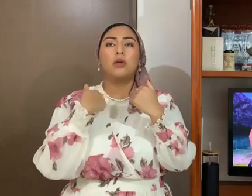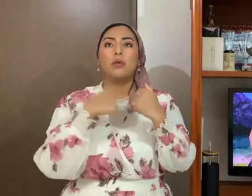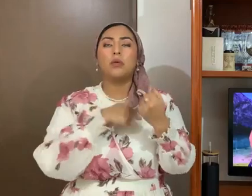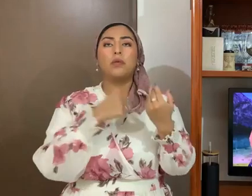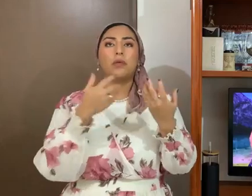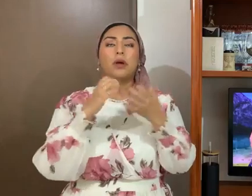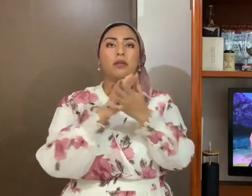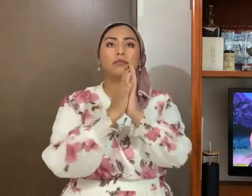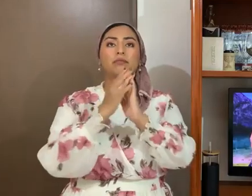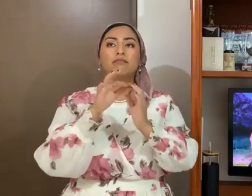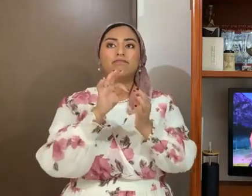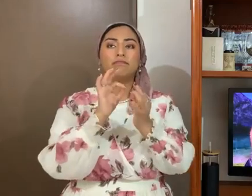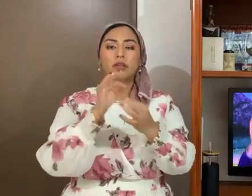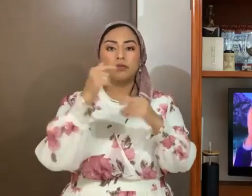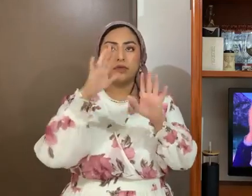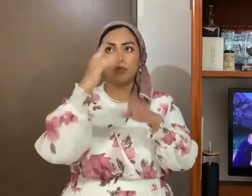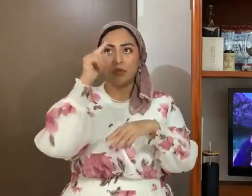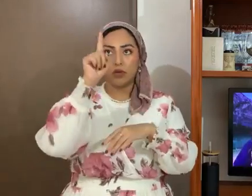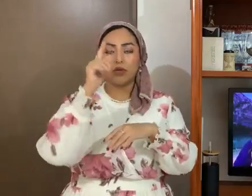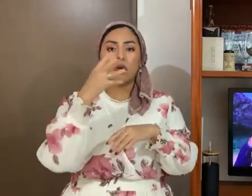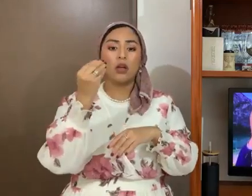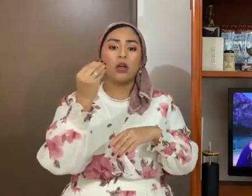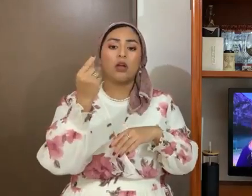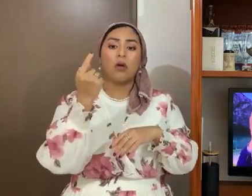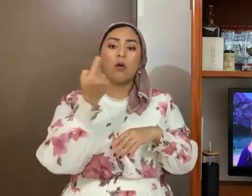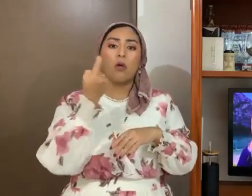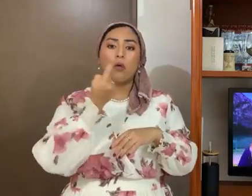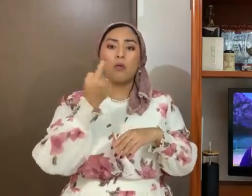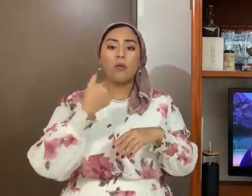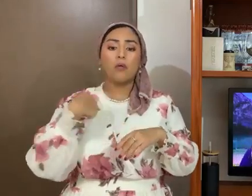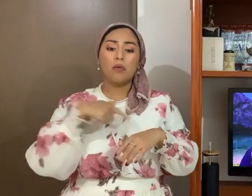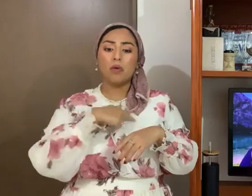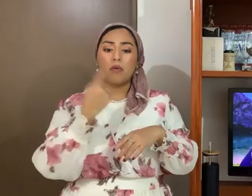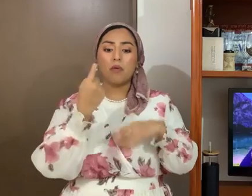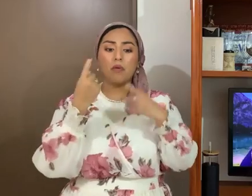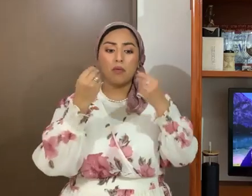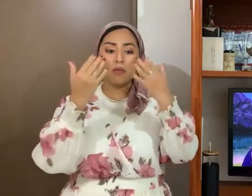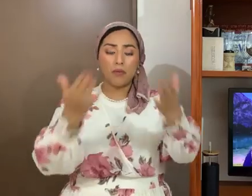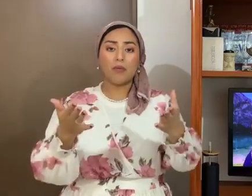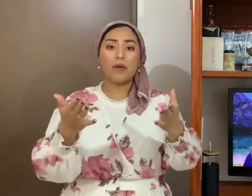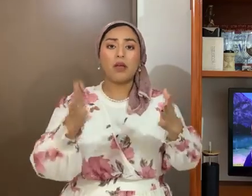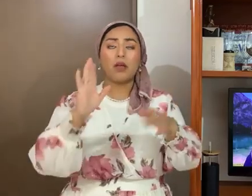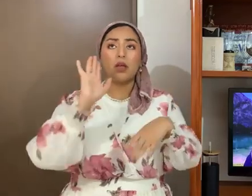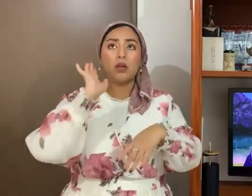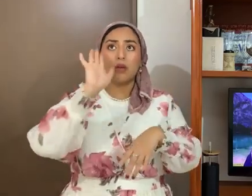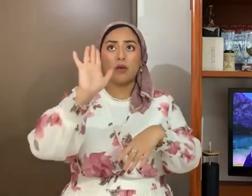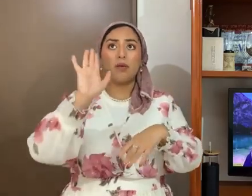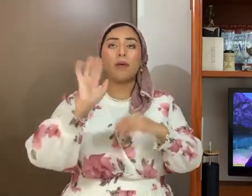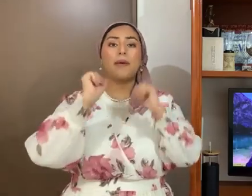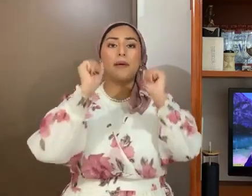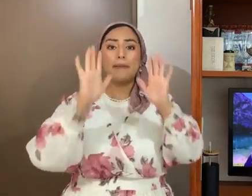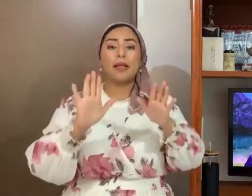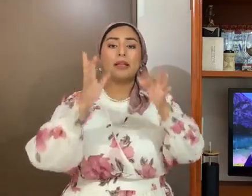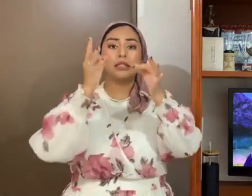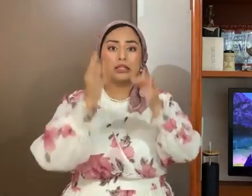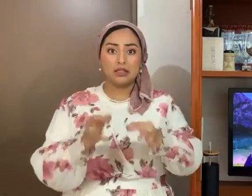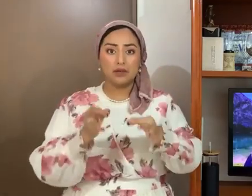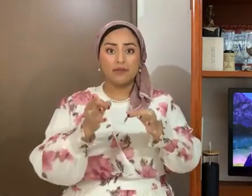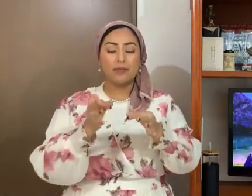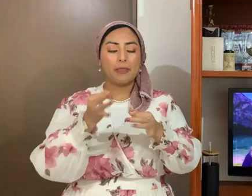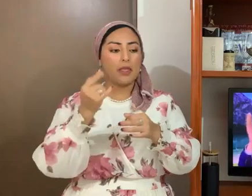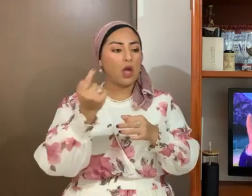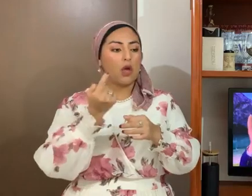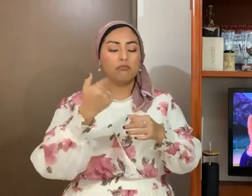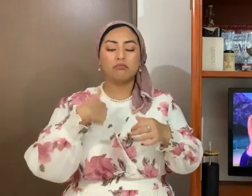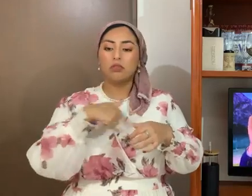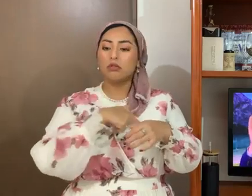queremos perfeccionarnos para ti. Y que únicamente hagamos, Padre Todopoderoso, tu bendita voluntad. Es lo